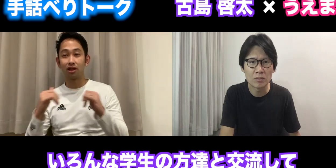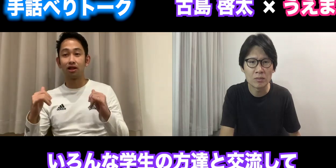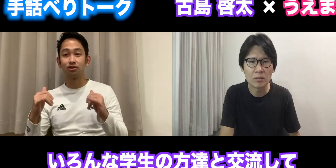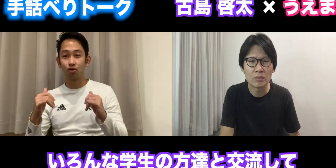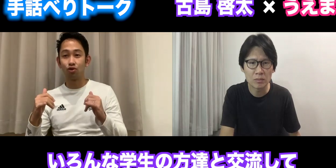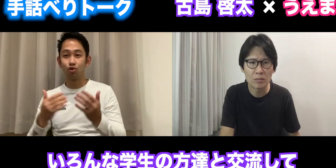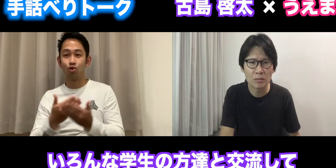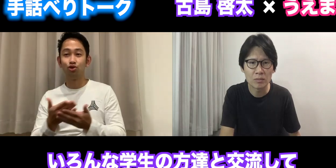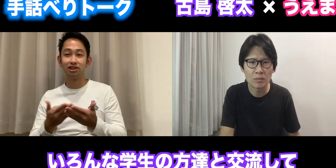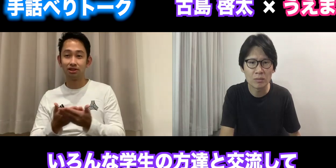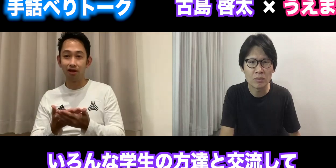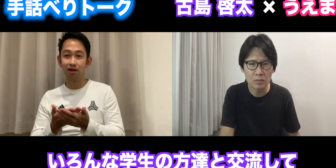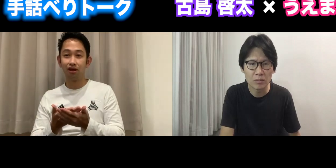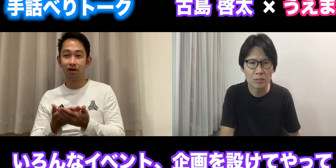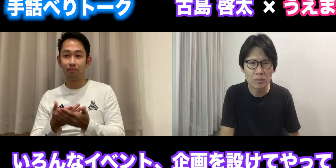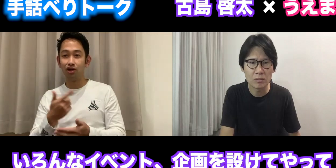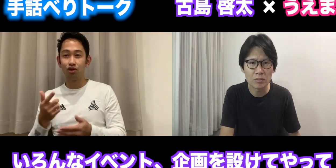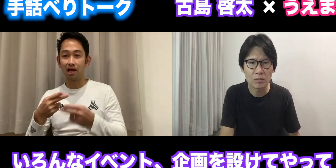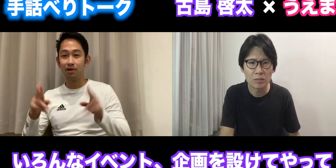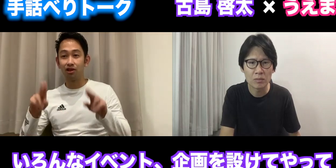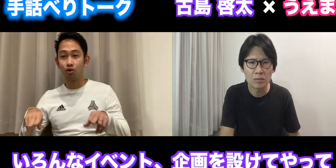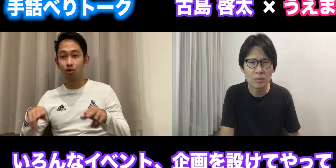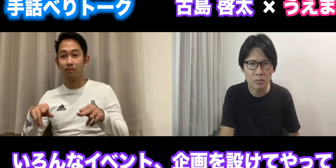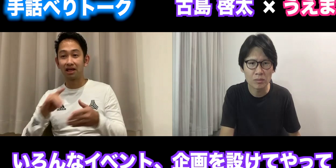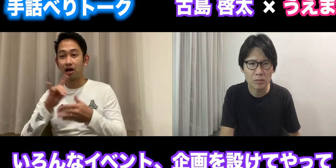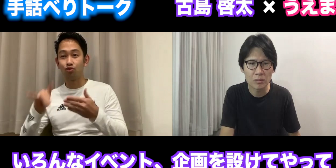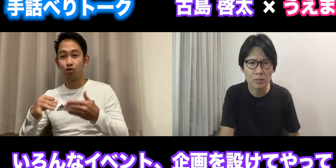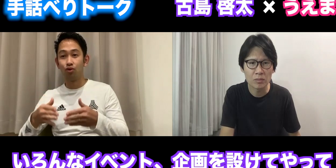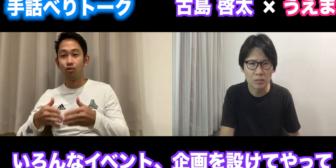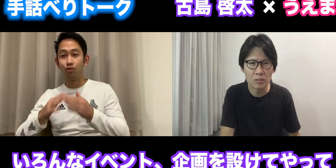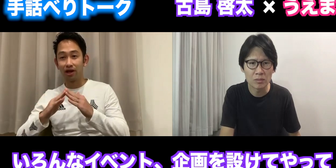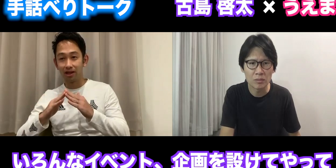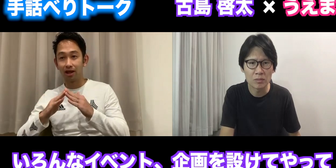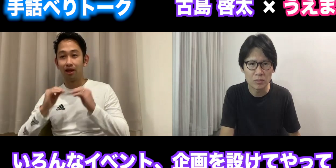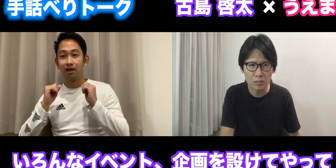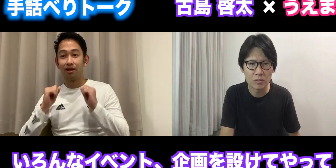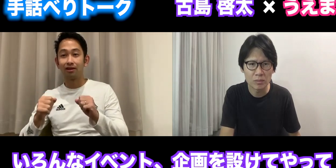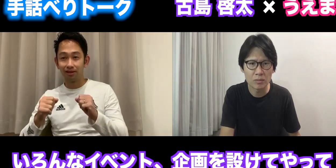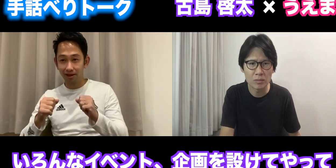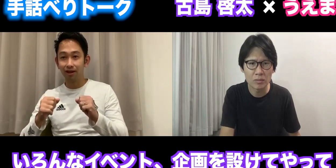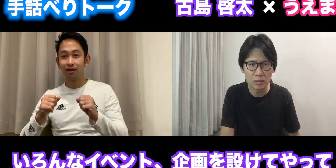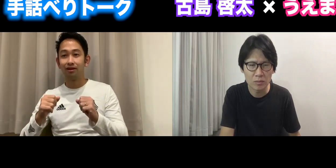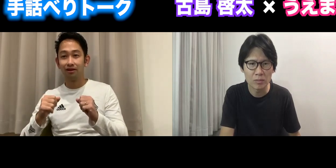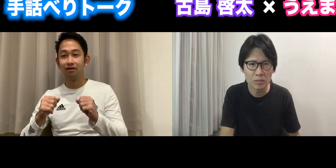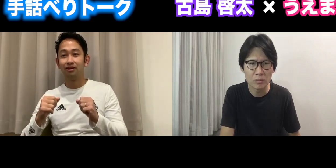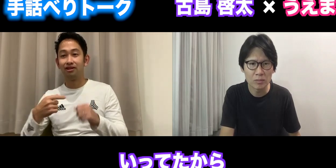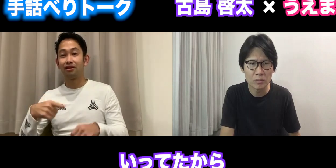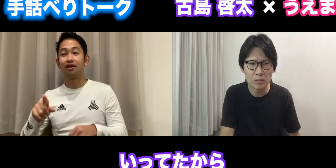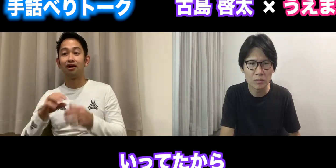と合流してまいろんなイベント全くを受けてやってだから